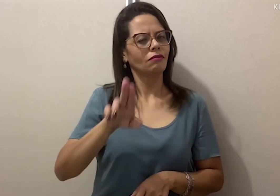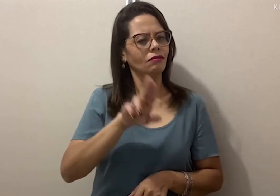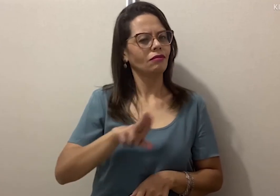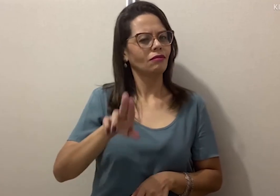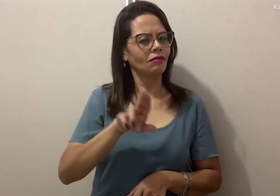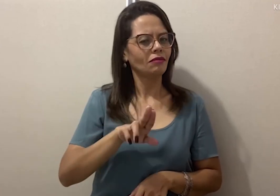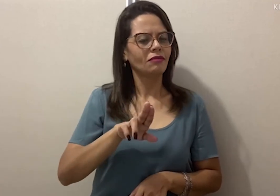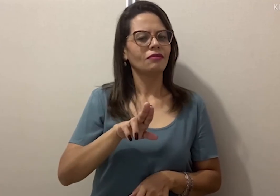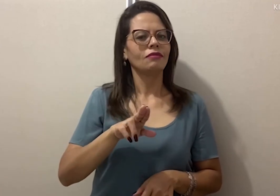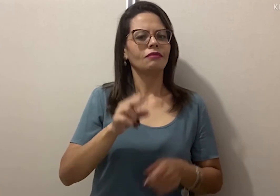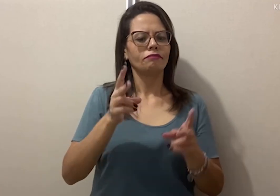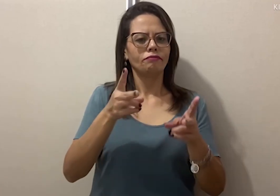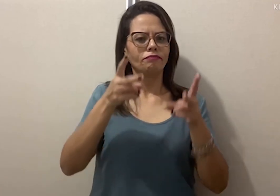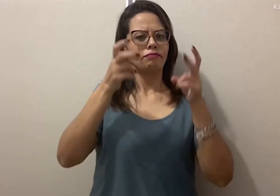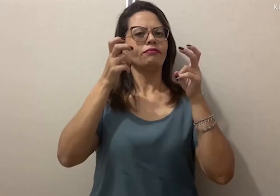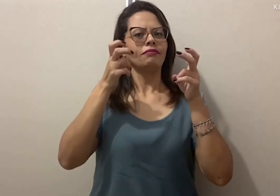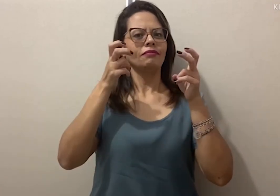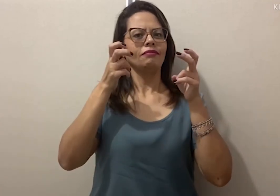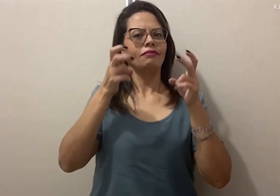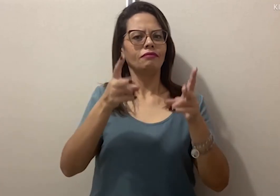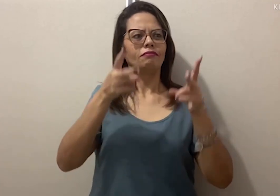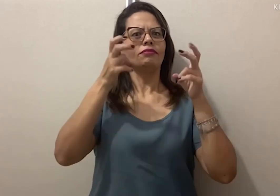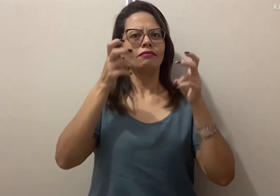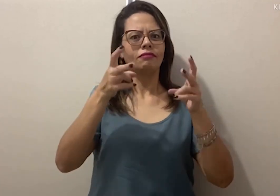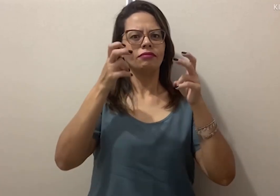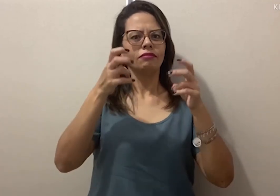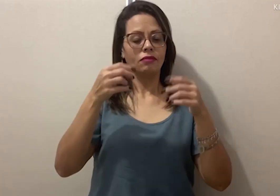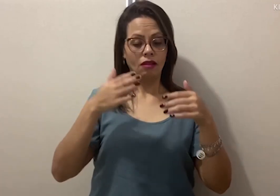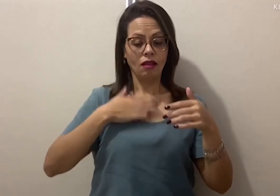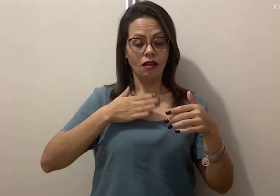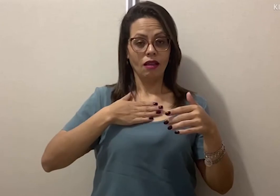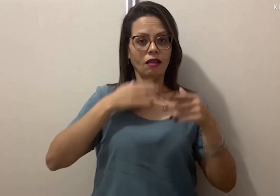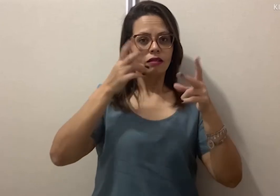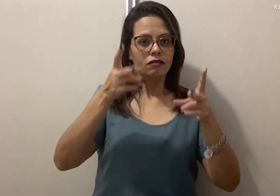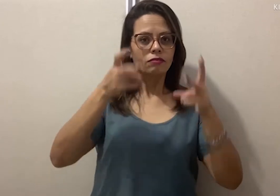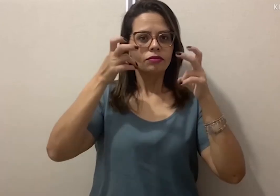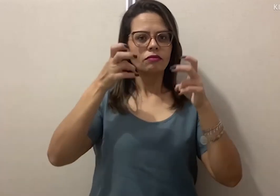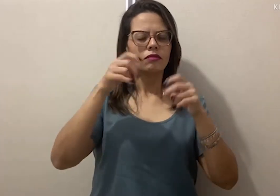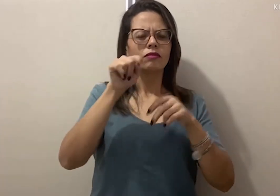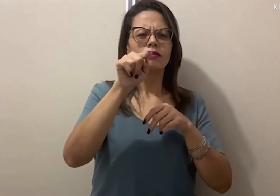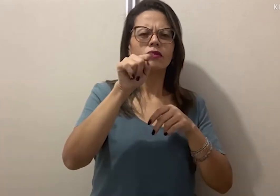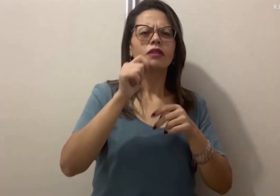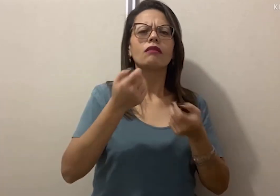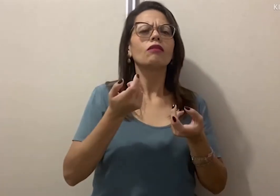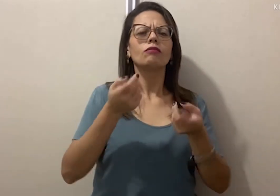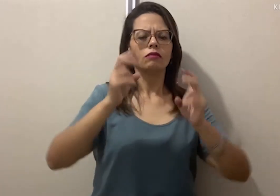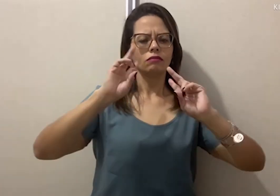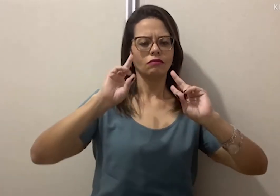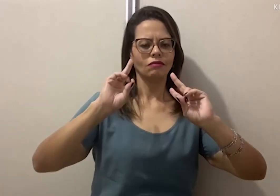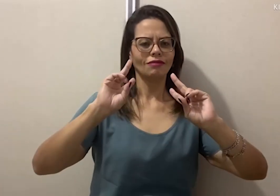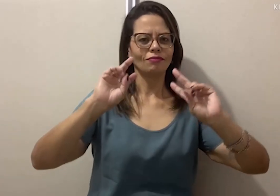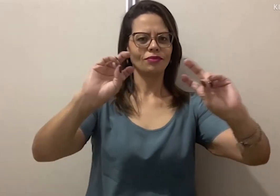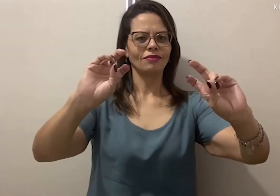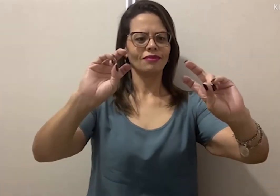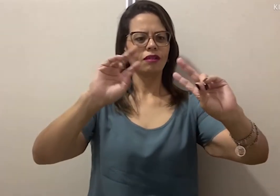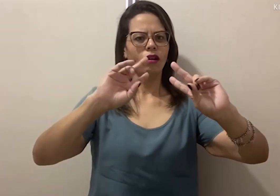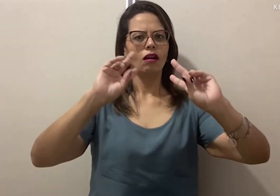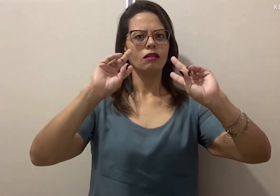Também. Um sinal que eu uso muito, perceber, perceber. Eu percebo. Você, olha,